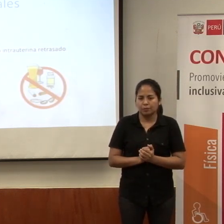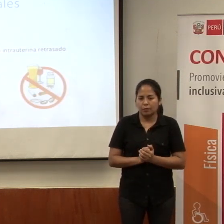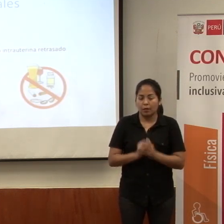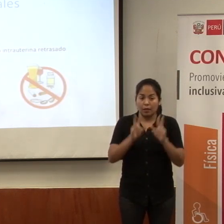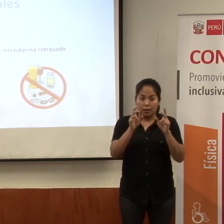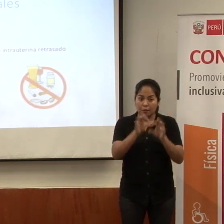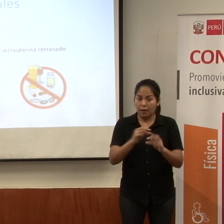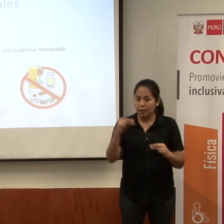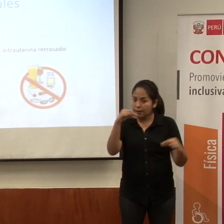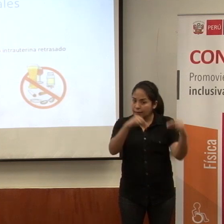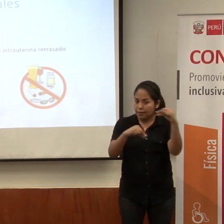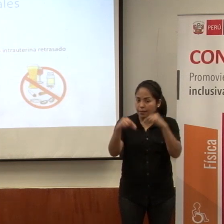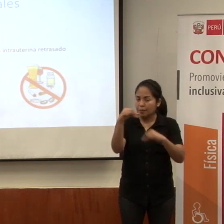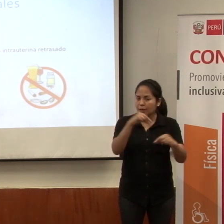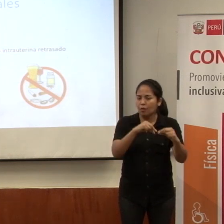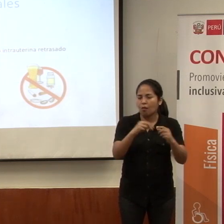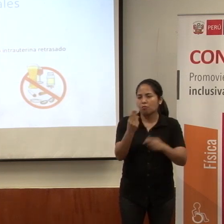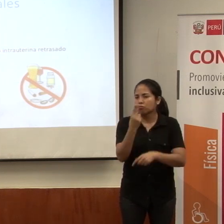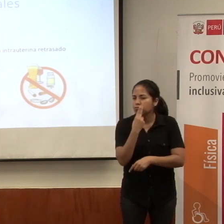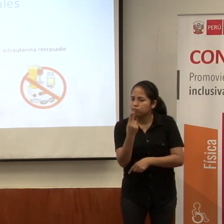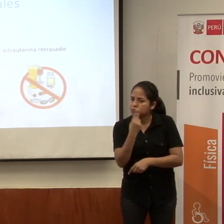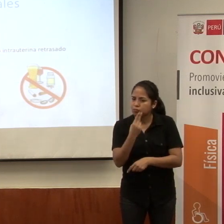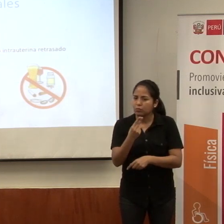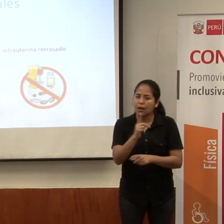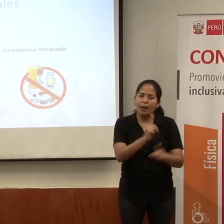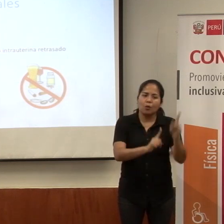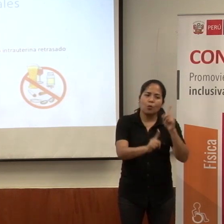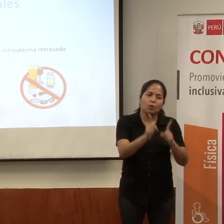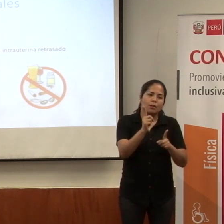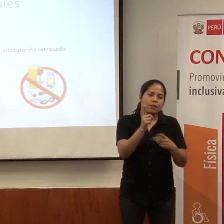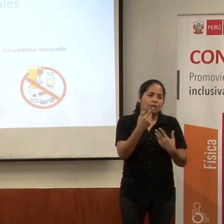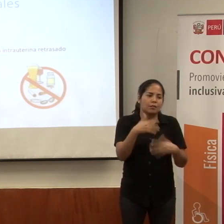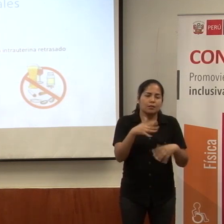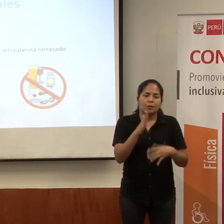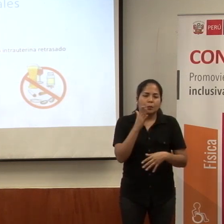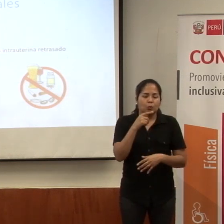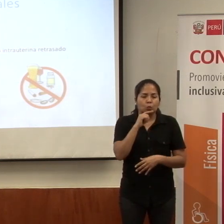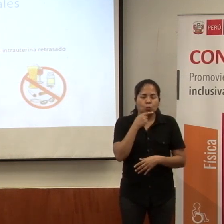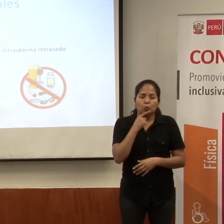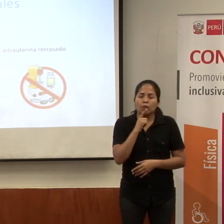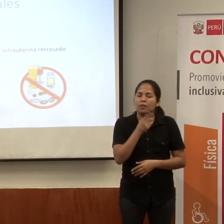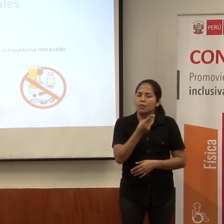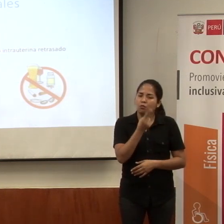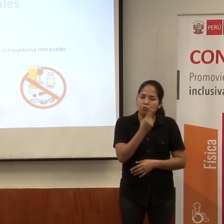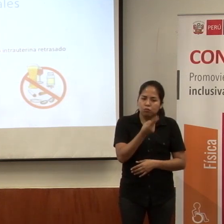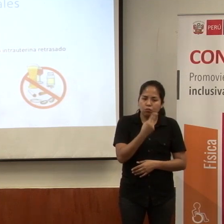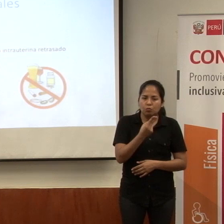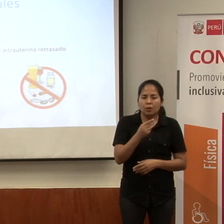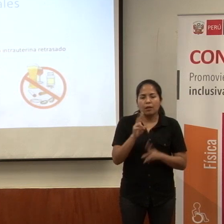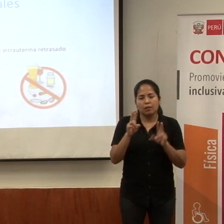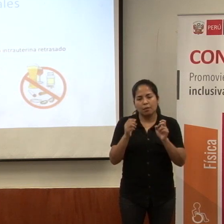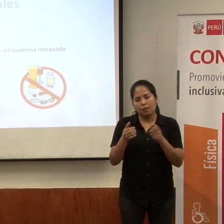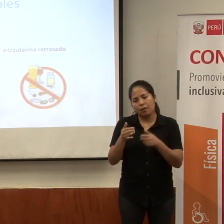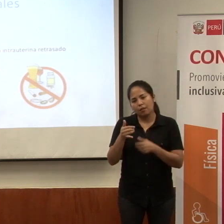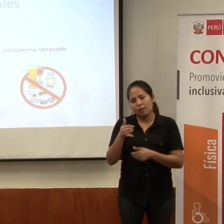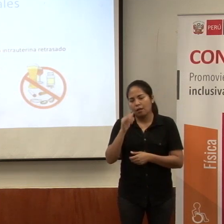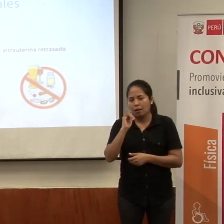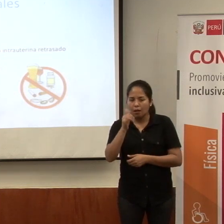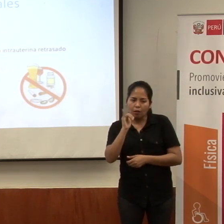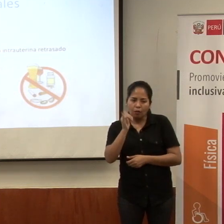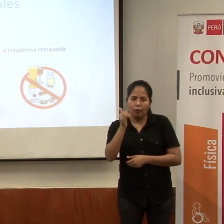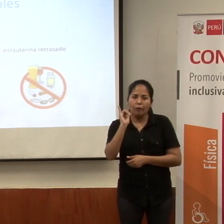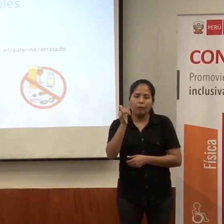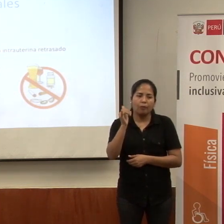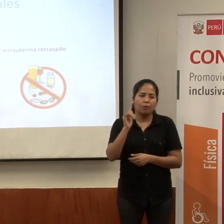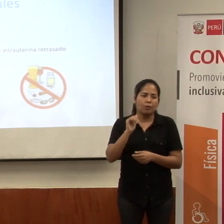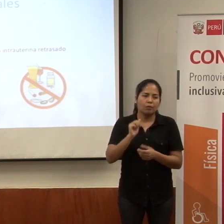el tabaco, lamentablemente tenemos cada vez más mujeres que fuman. Este es un problema. El alcohol, ¿no?